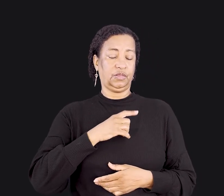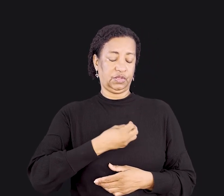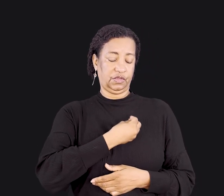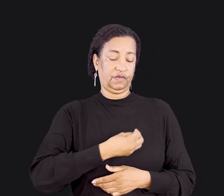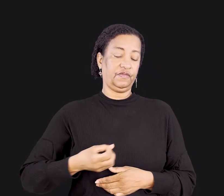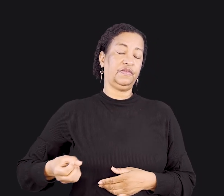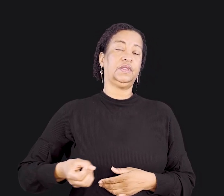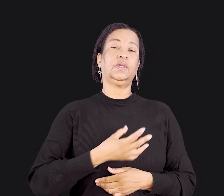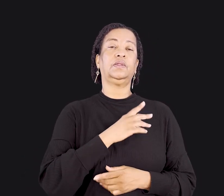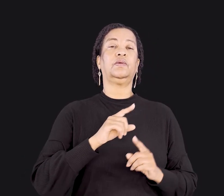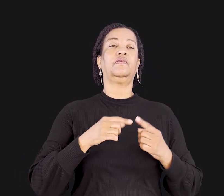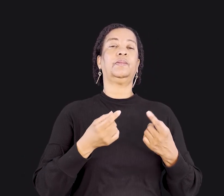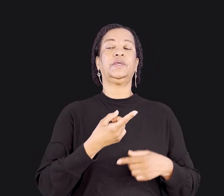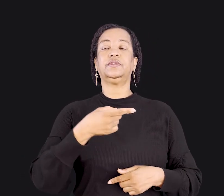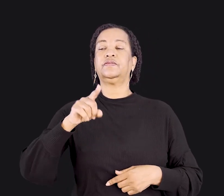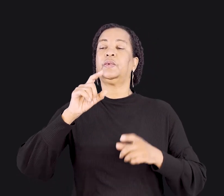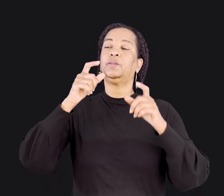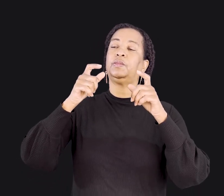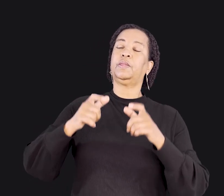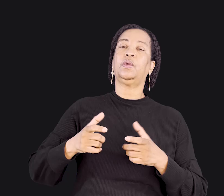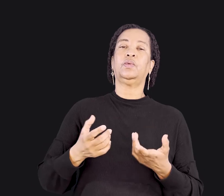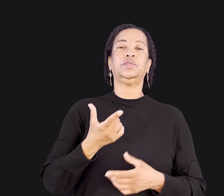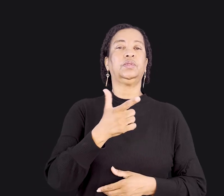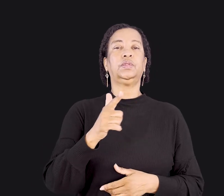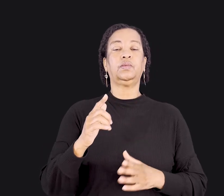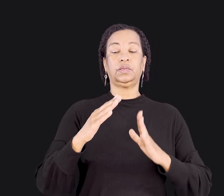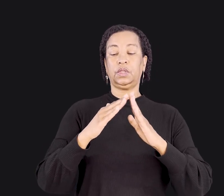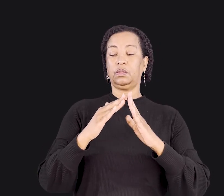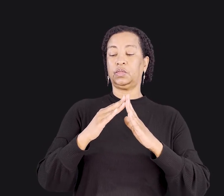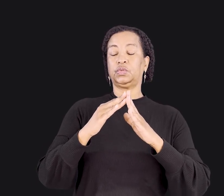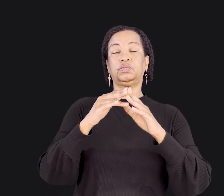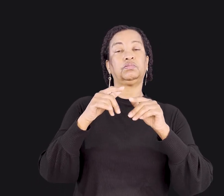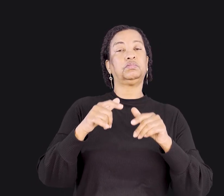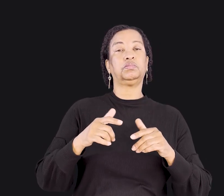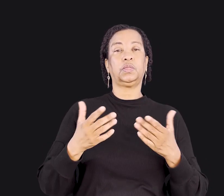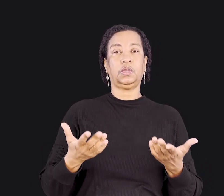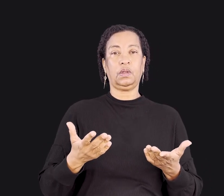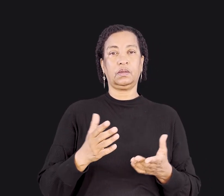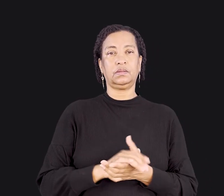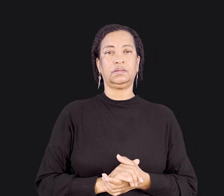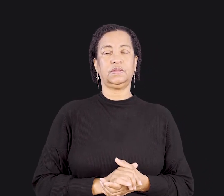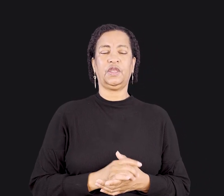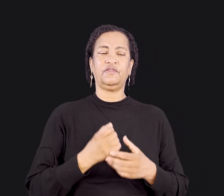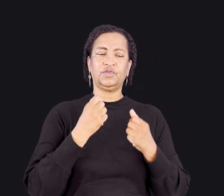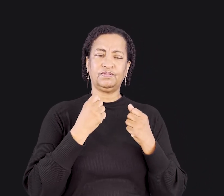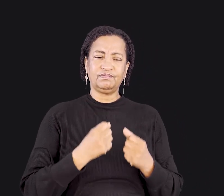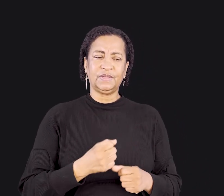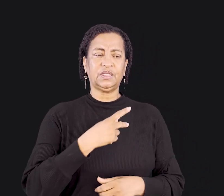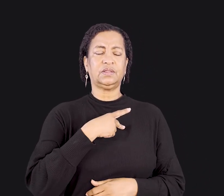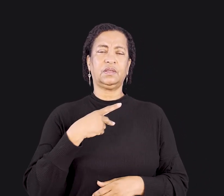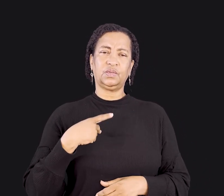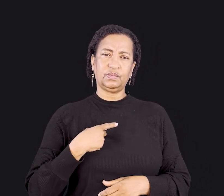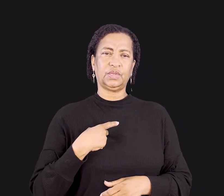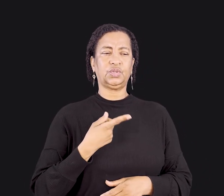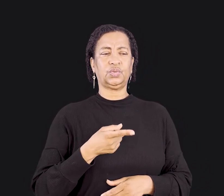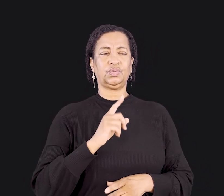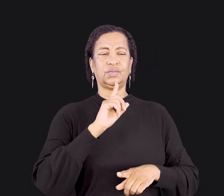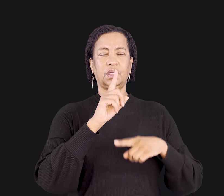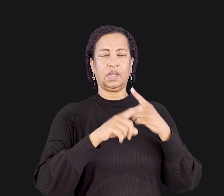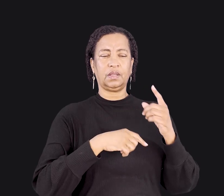nova, mas para onde vamos? Não temos onde morar. Isso pesou muito para aquele pastor até que ele abriu lares